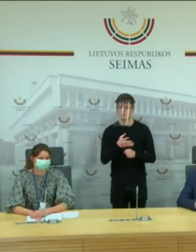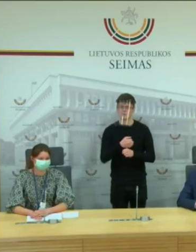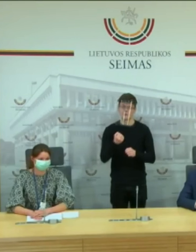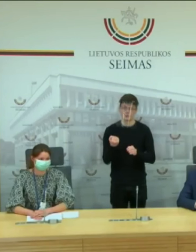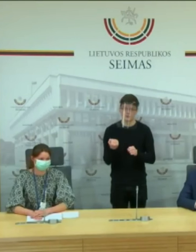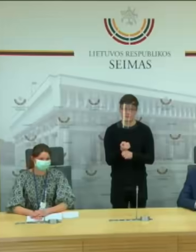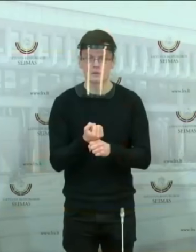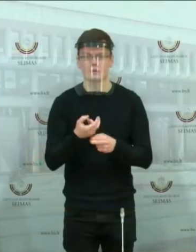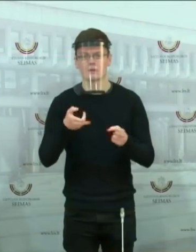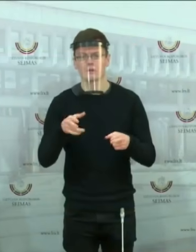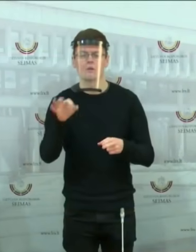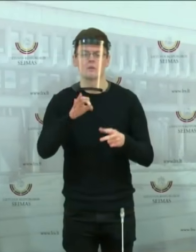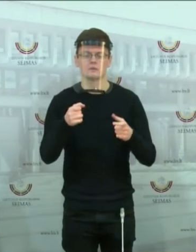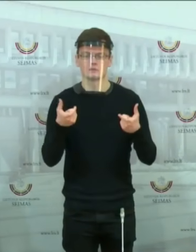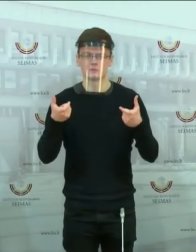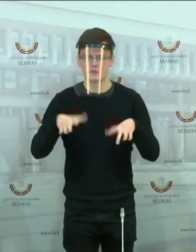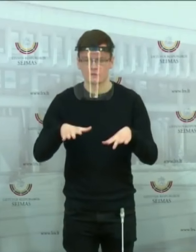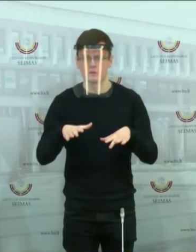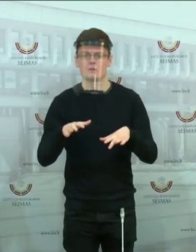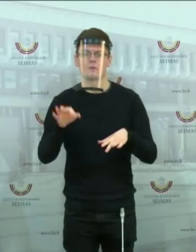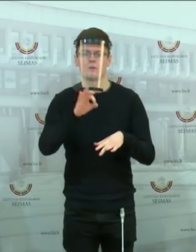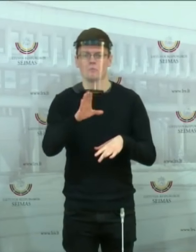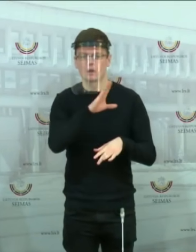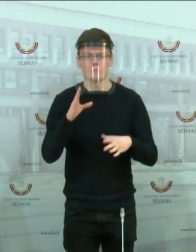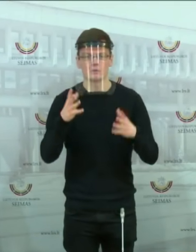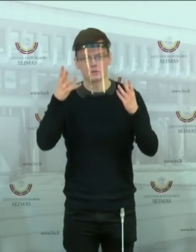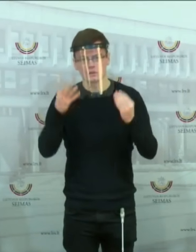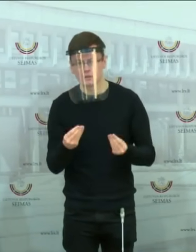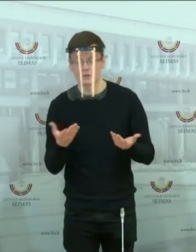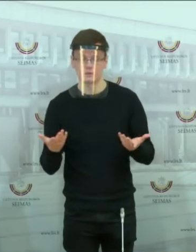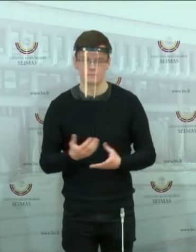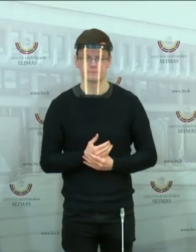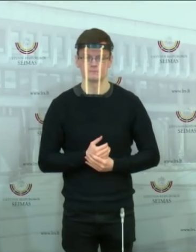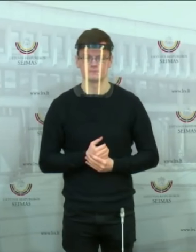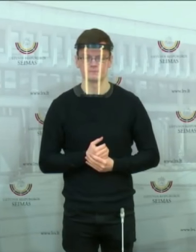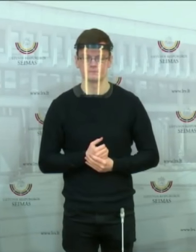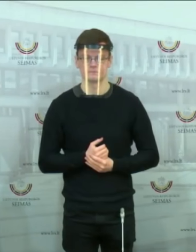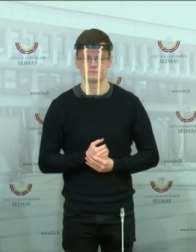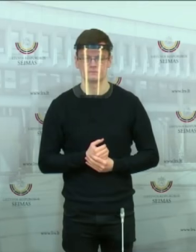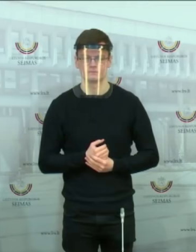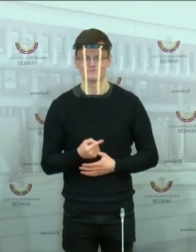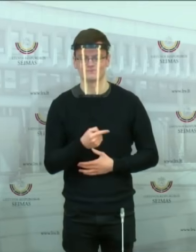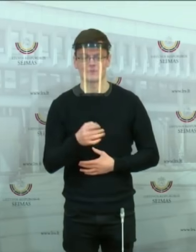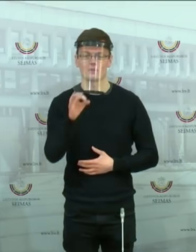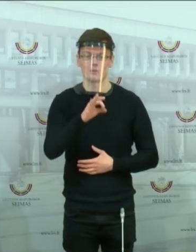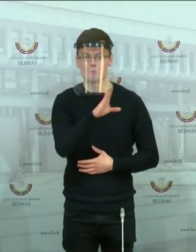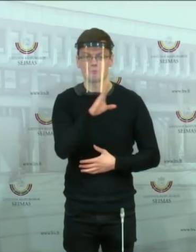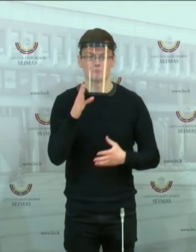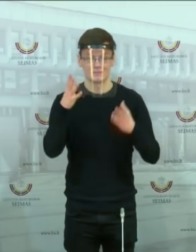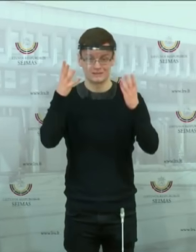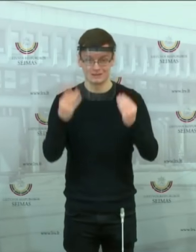Ai, dėl savivaldybių, dėl motinos dienos. Tai dėl motinos dienos, na,